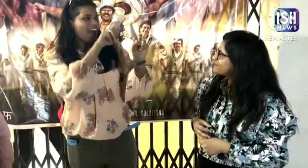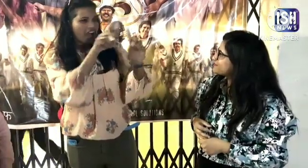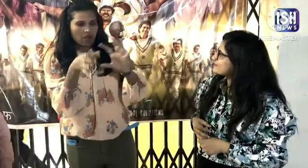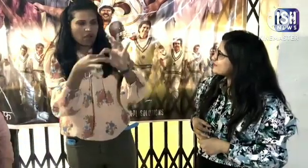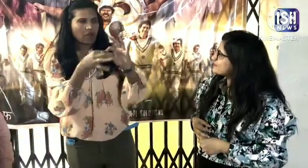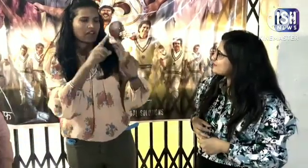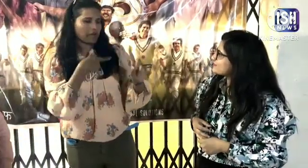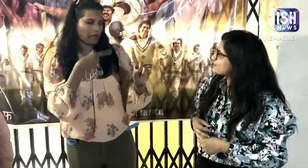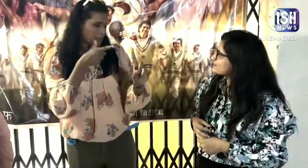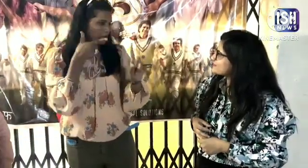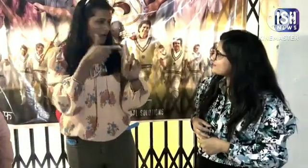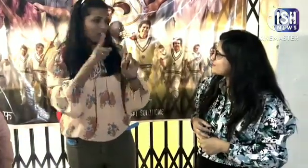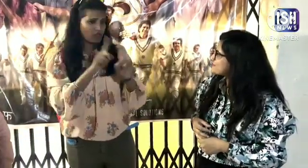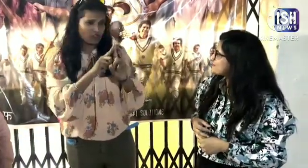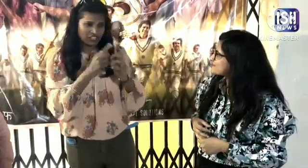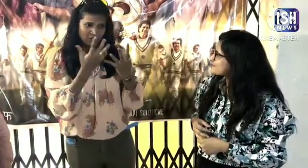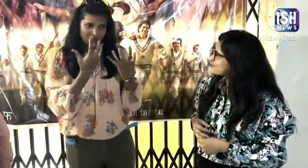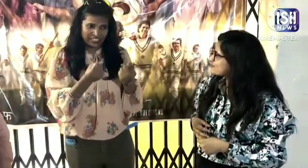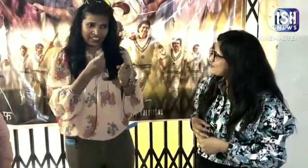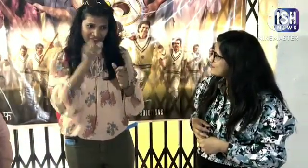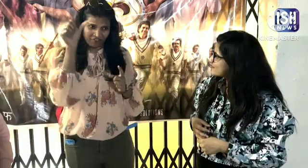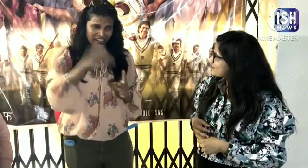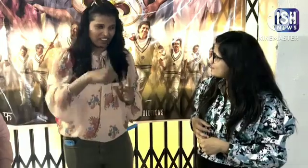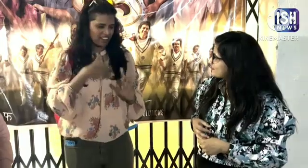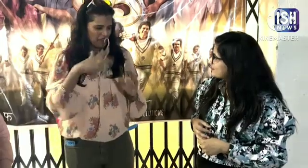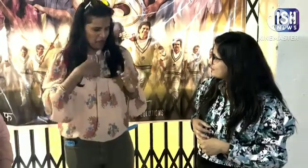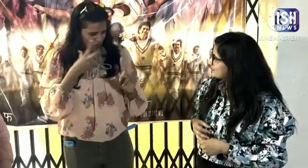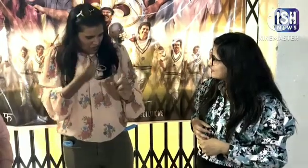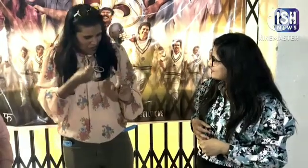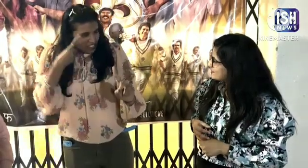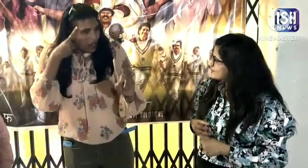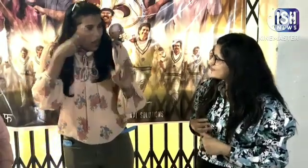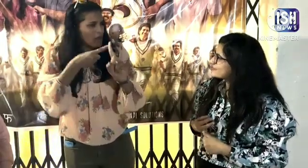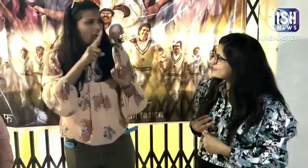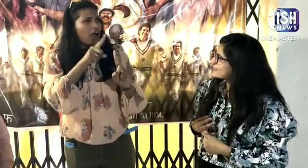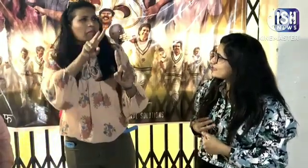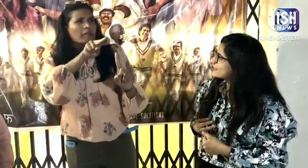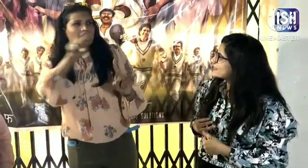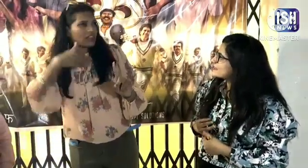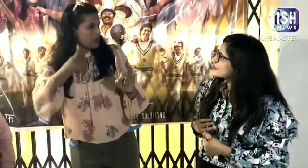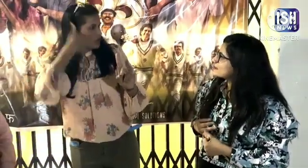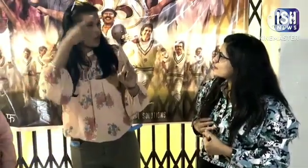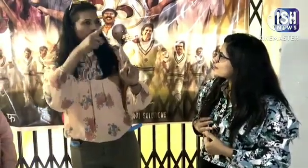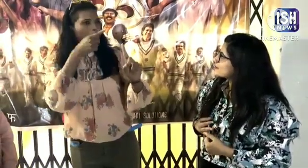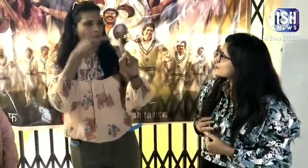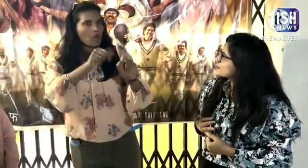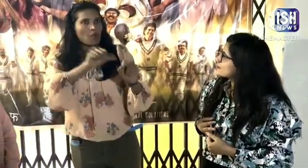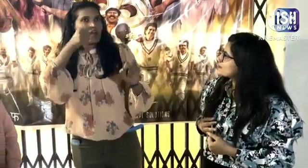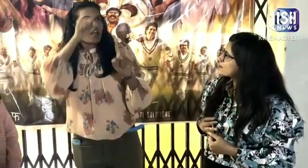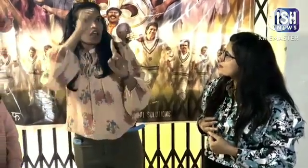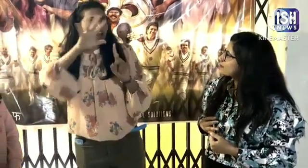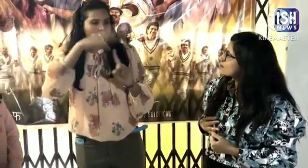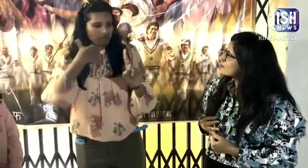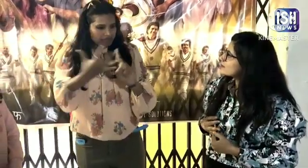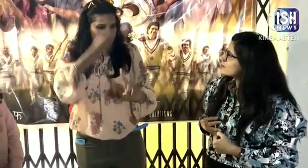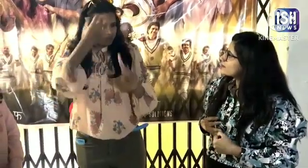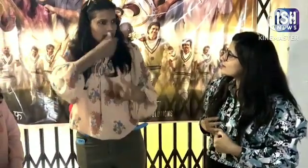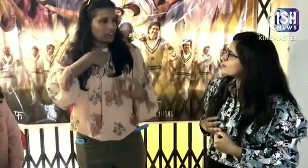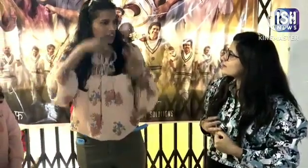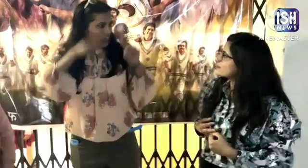गया। कई दृश्यों में बैकग्राउंड में बोले गए प्रेरक संवाद थे। इंटरप्रिटेशन के कारण पहली